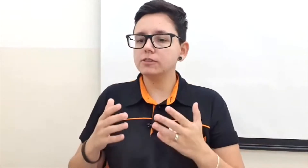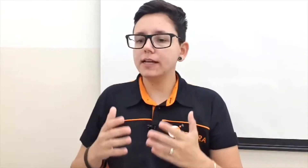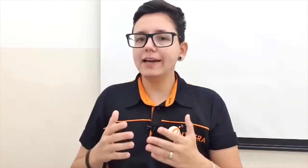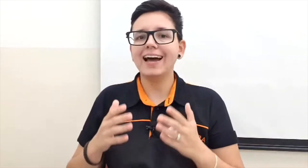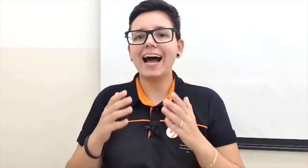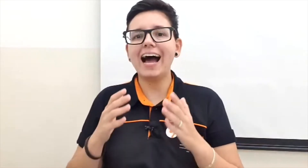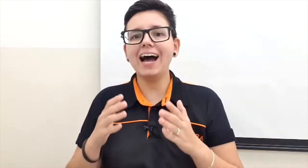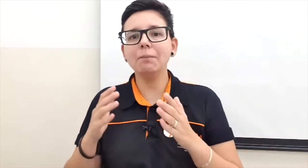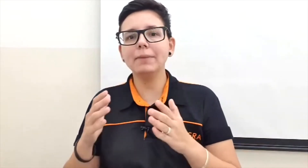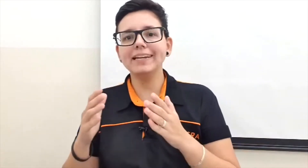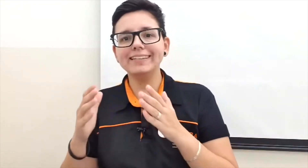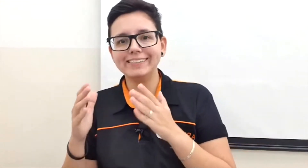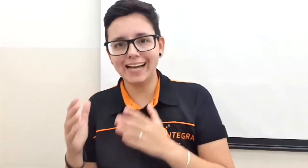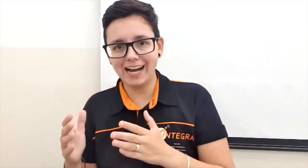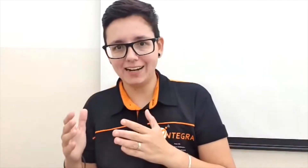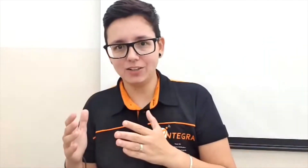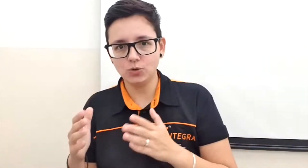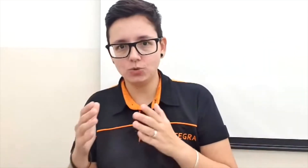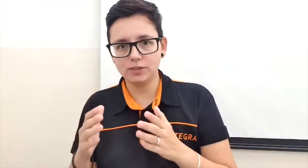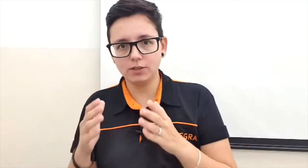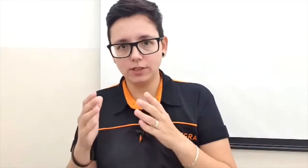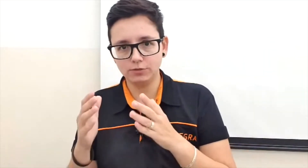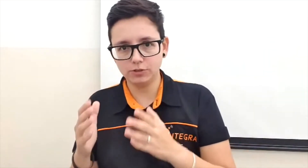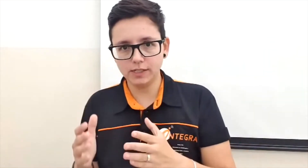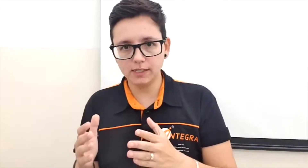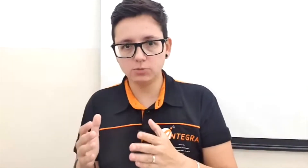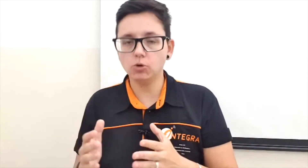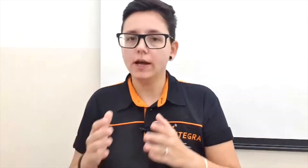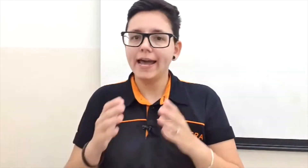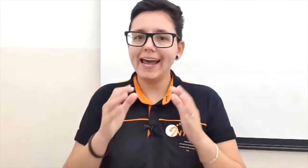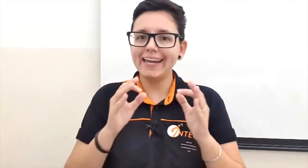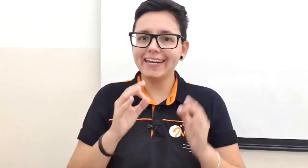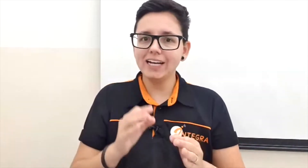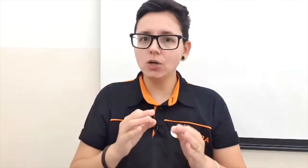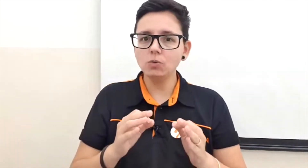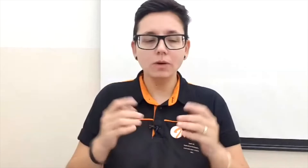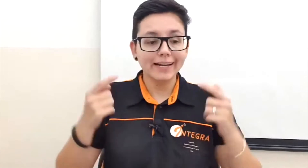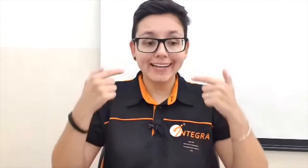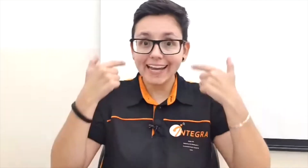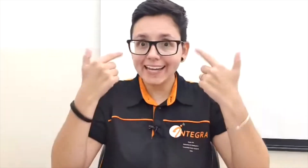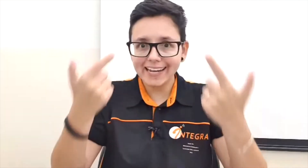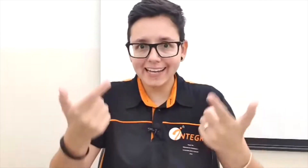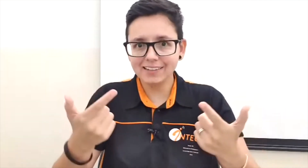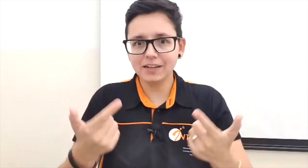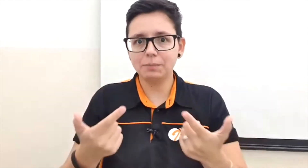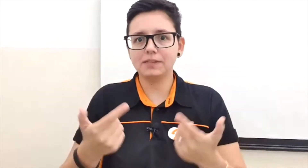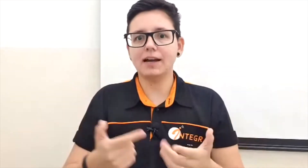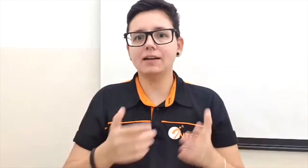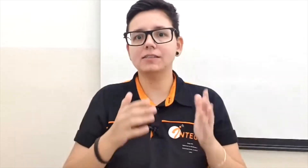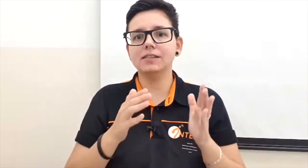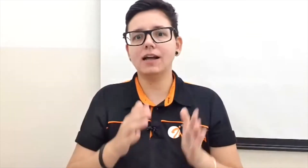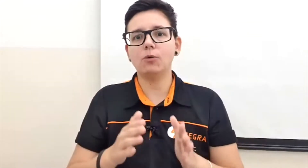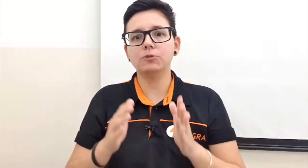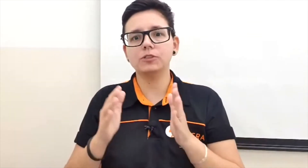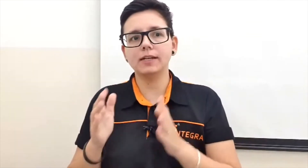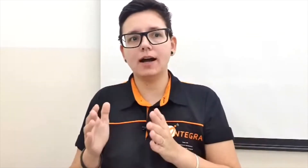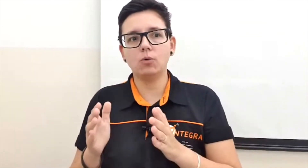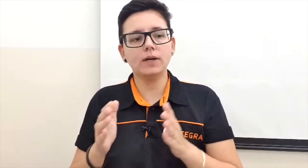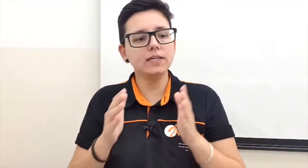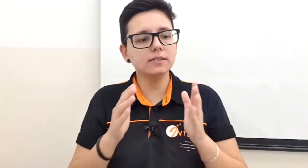você amenizar o seu nervosismo é não querer interpretar sinal por sinal, e